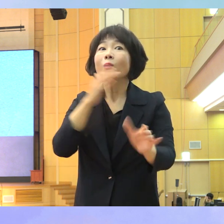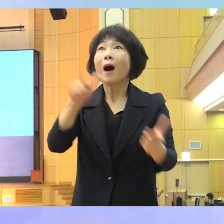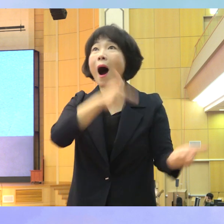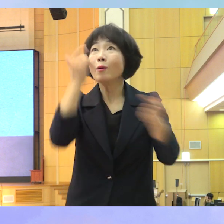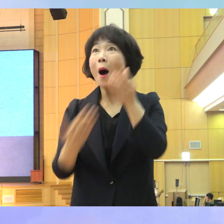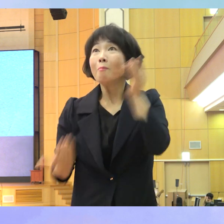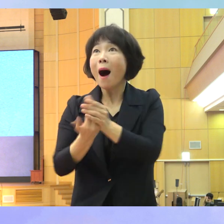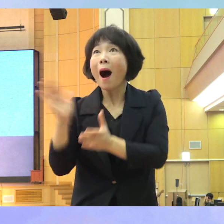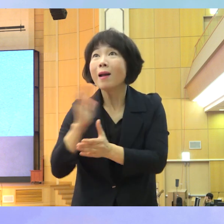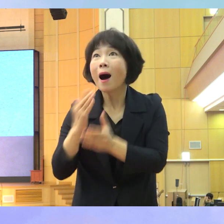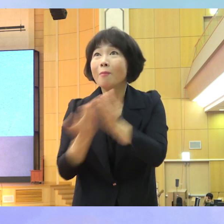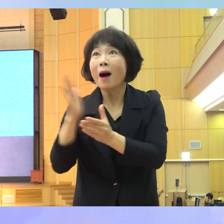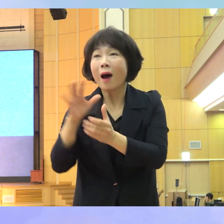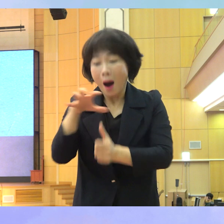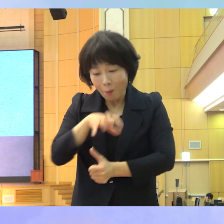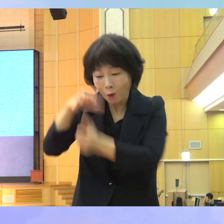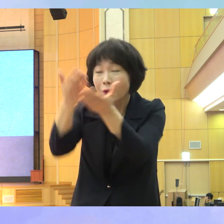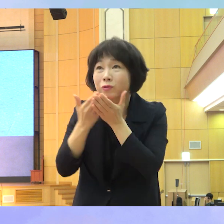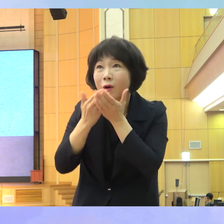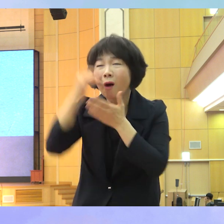보호하셨지요. 감사합니다.